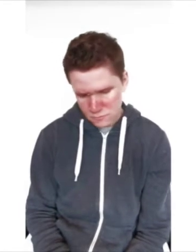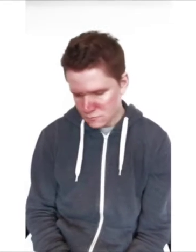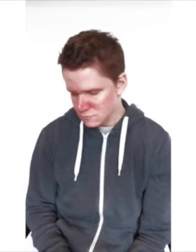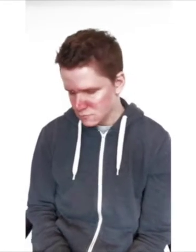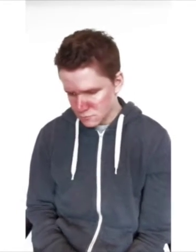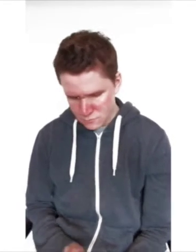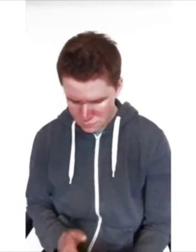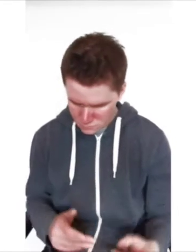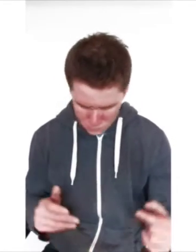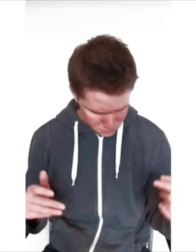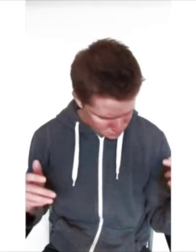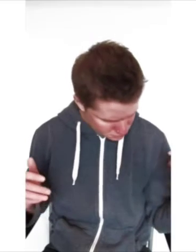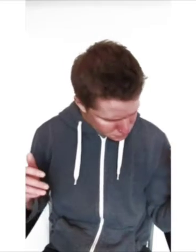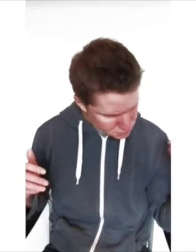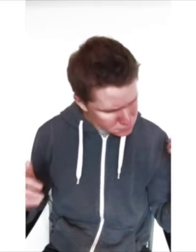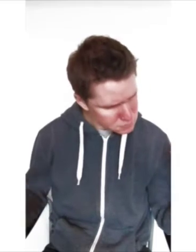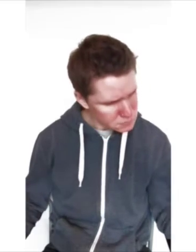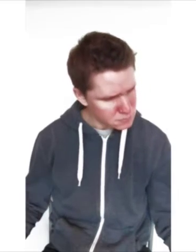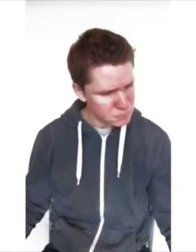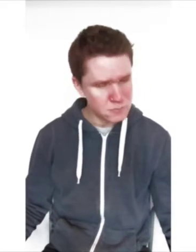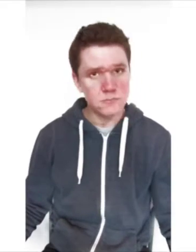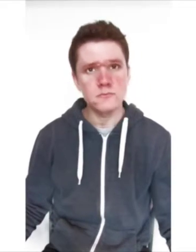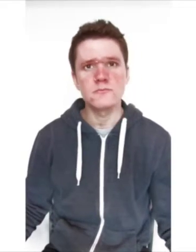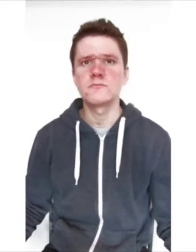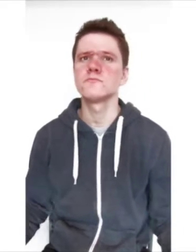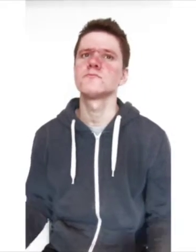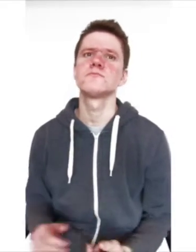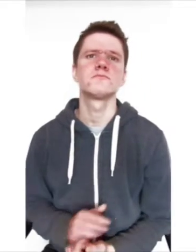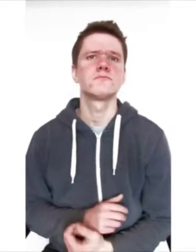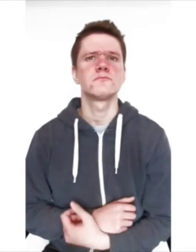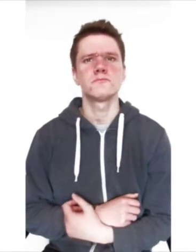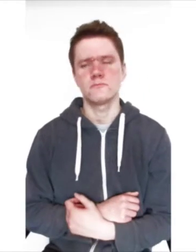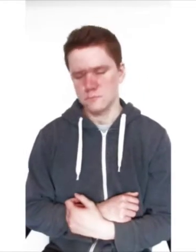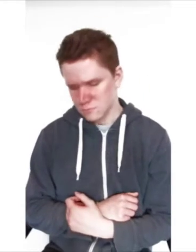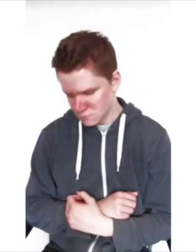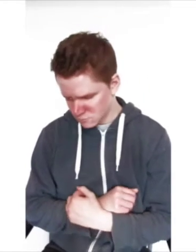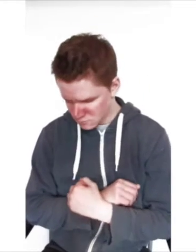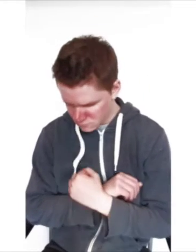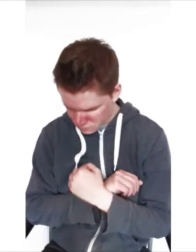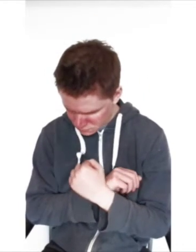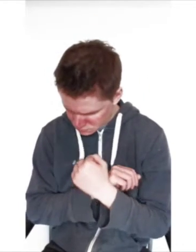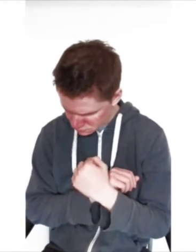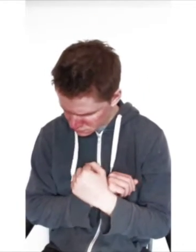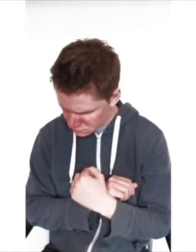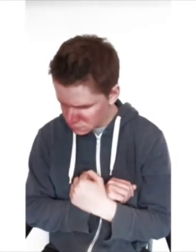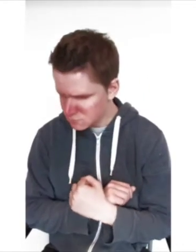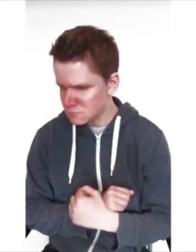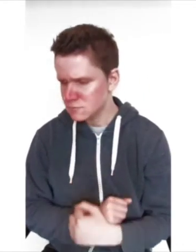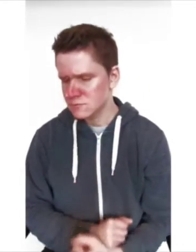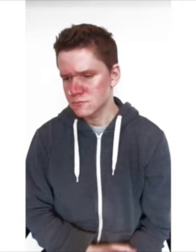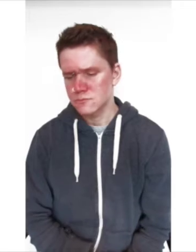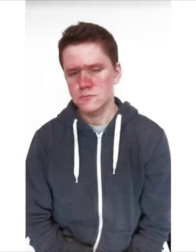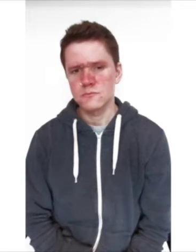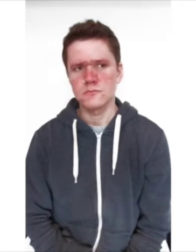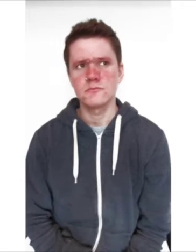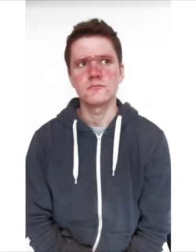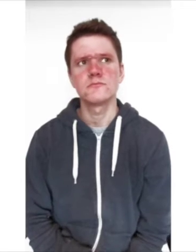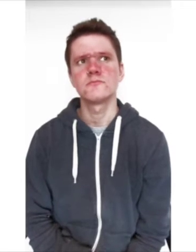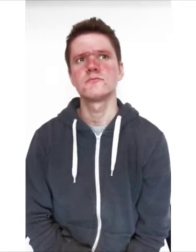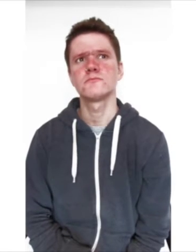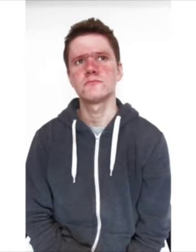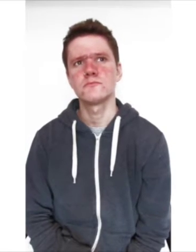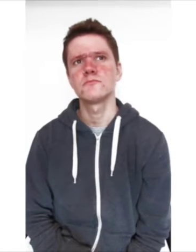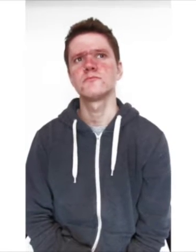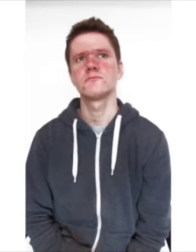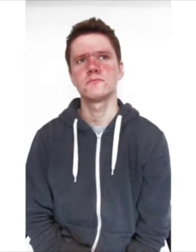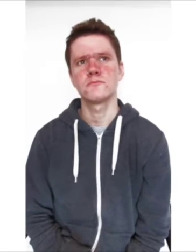che ti ho promesso ma non ti ho dato. Come una scusa rimasta appesa a un viaggio che poi non